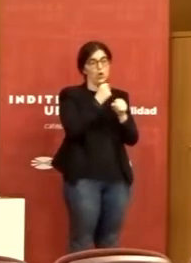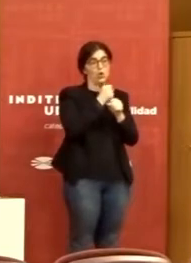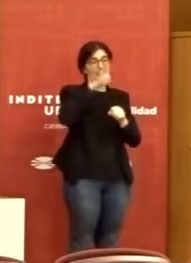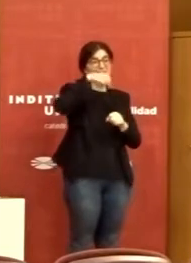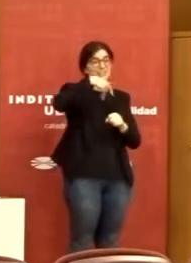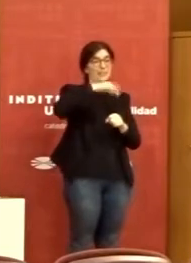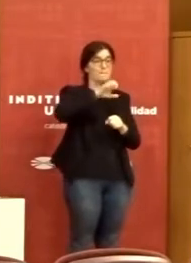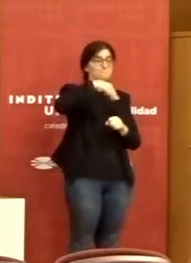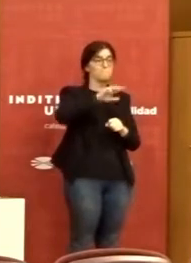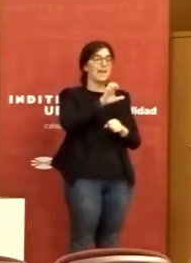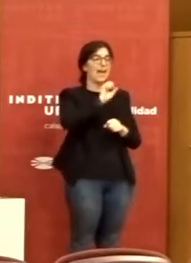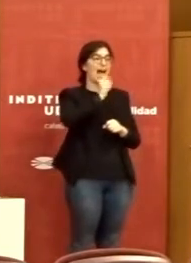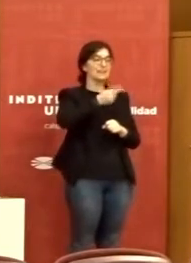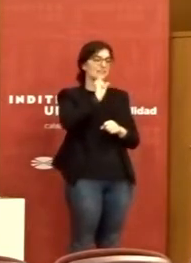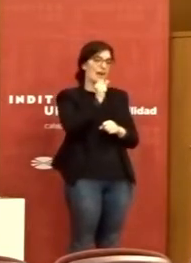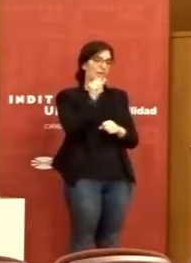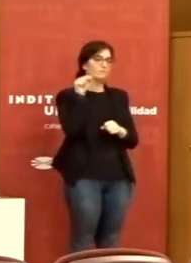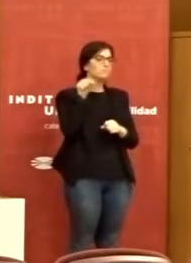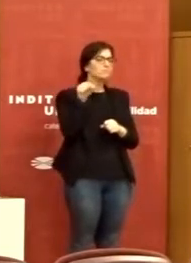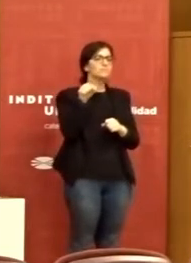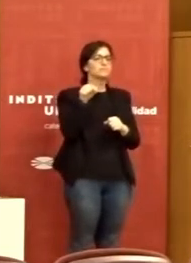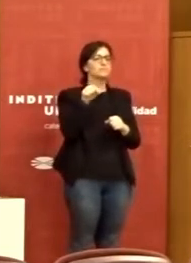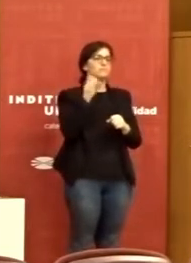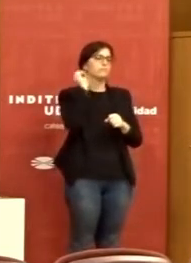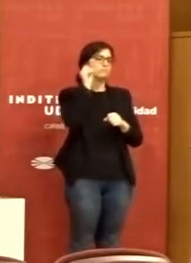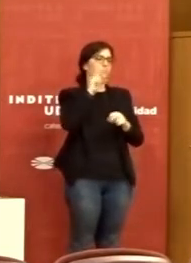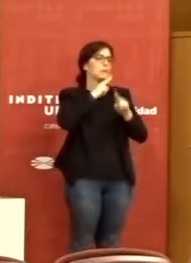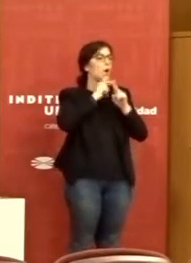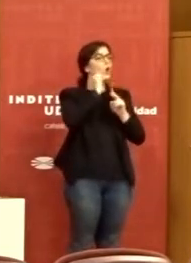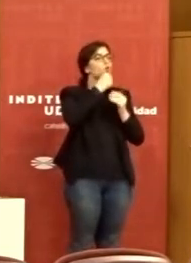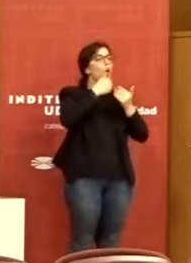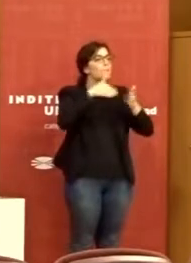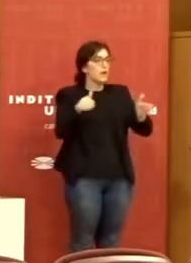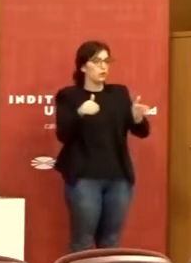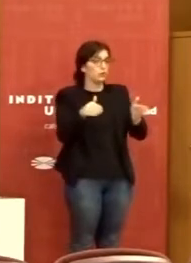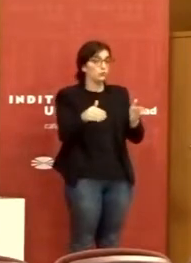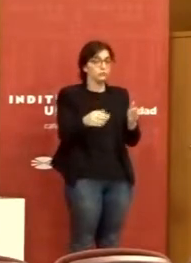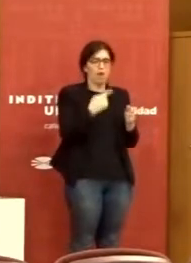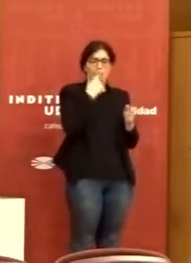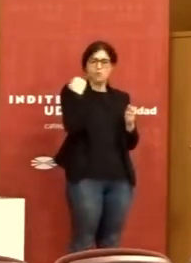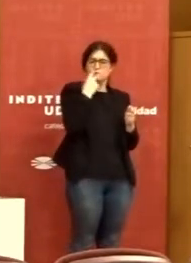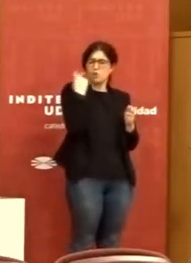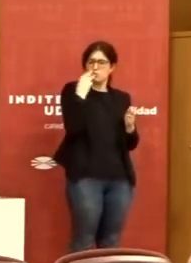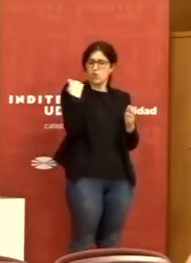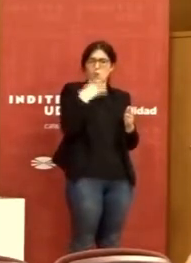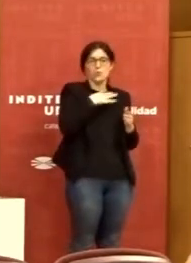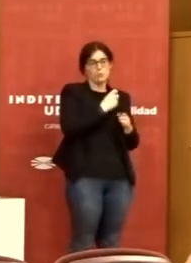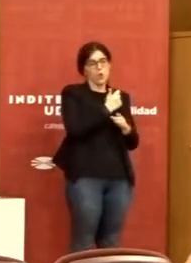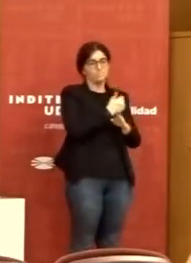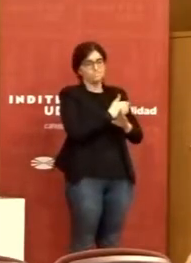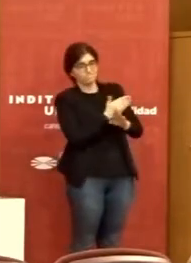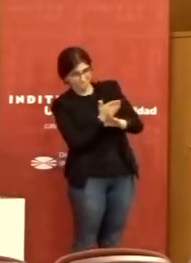TEMPE-APSA. Esta segunda conferencia en código abierto, respecto a años anteriores, quizás se ha retrasado un poquito en el